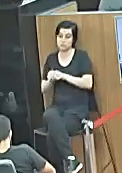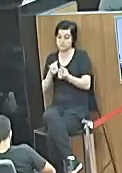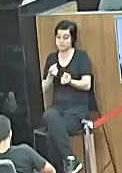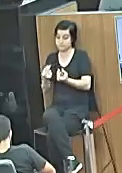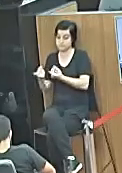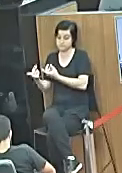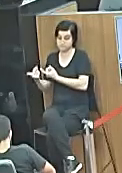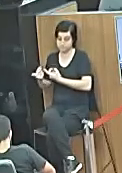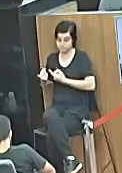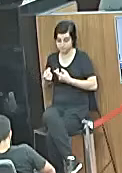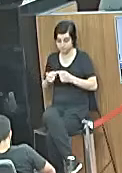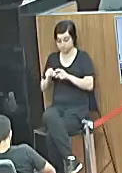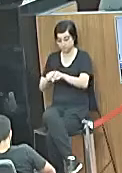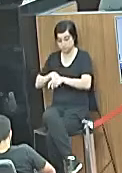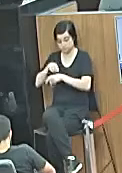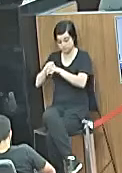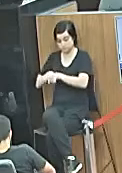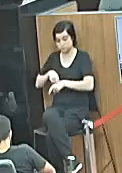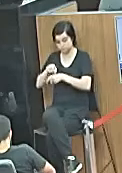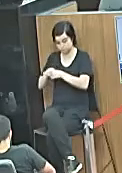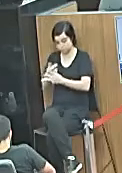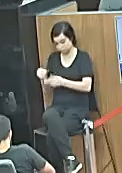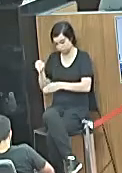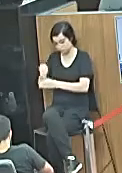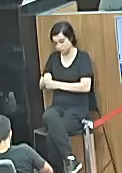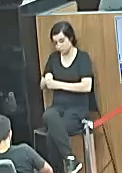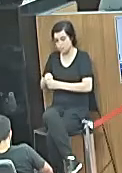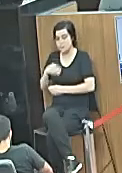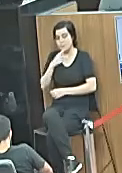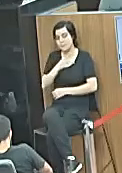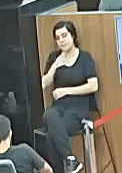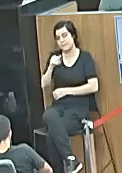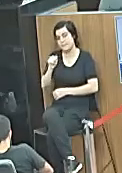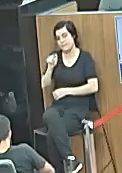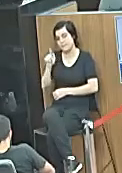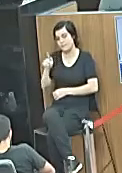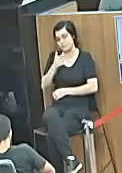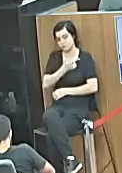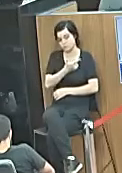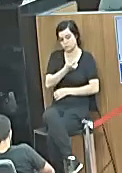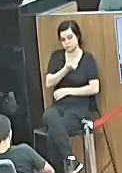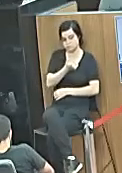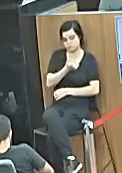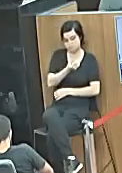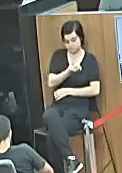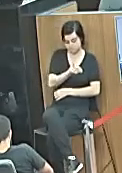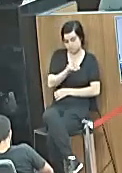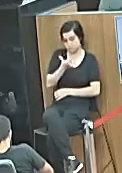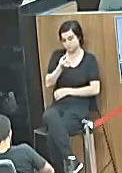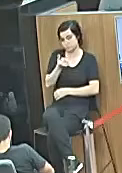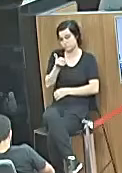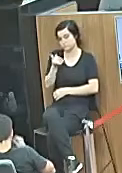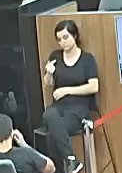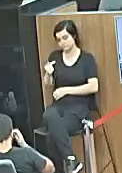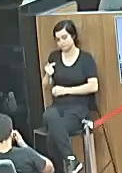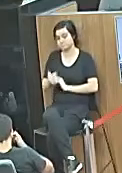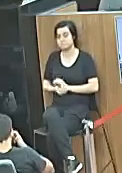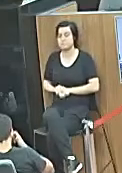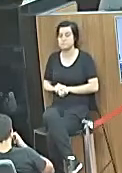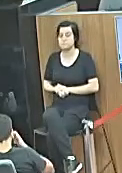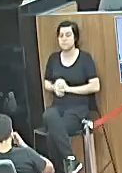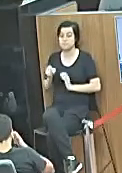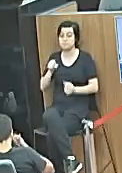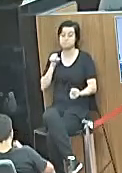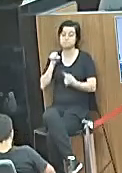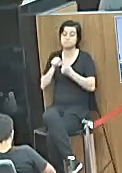do campo à mesa do pt age 2016 e 2017 com ações destinadas a